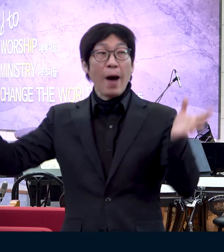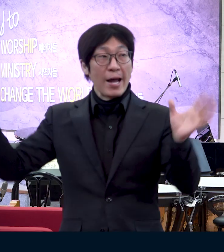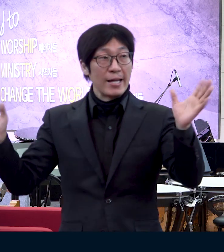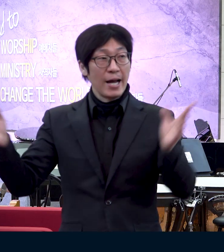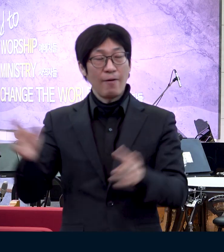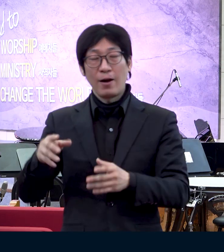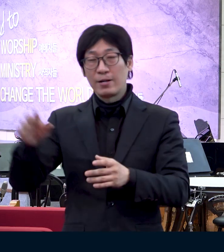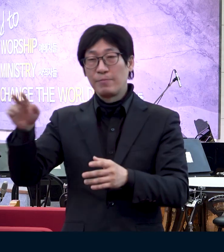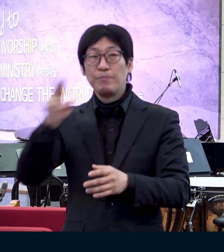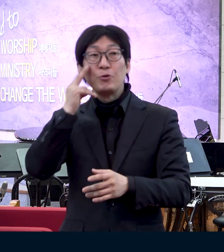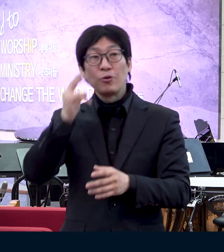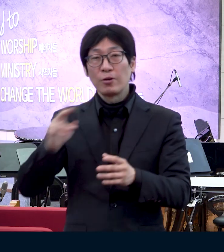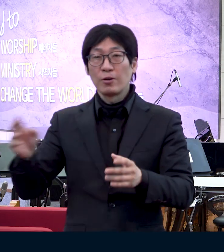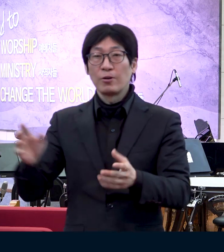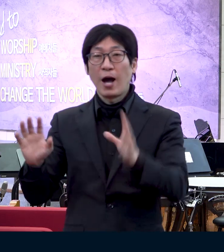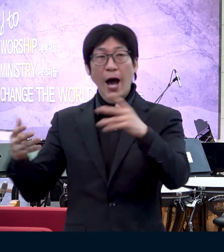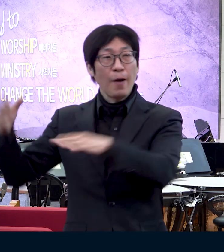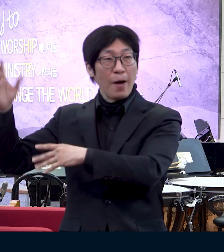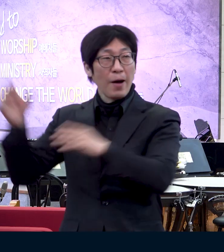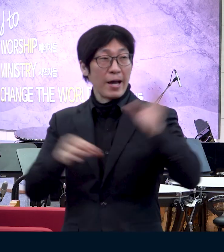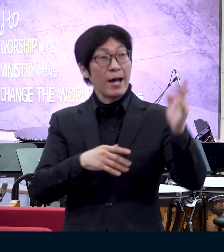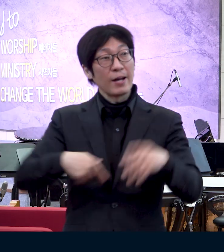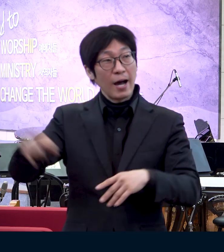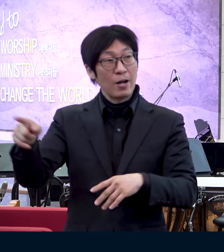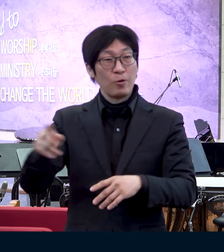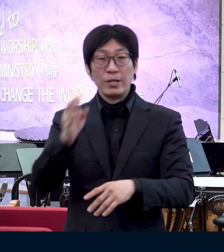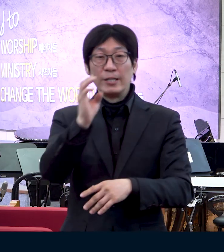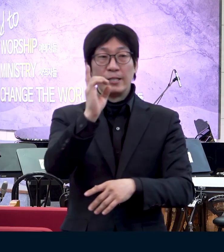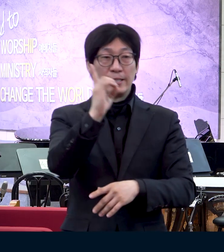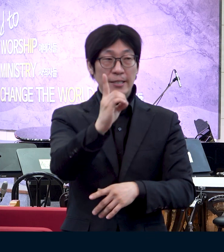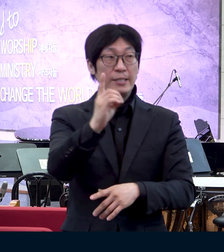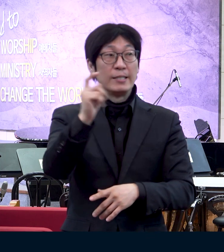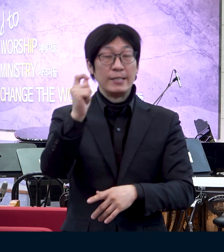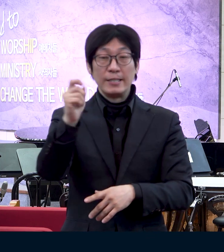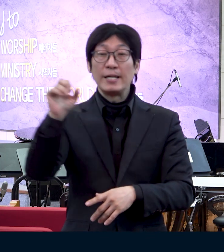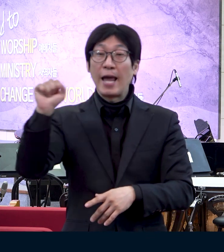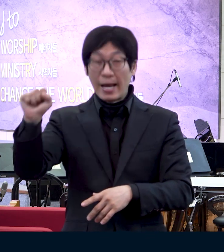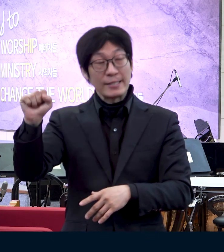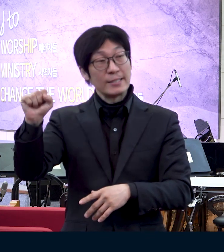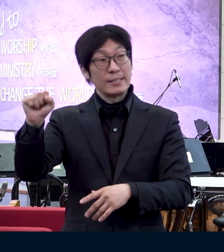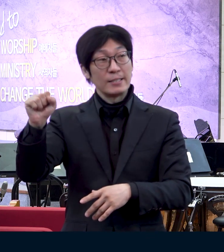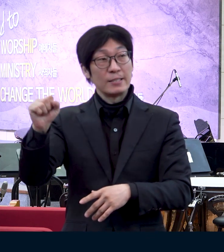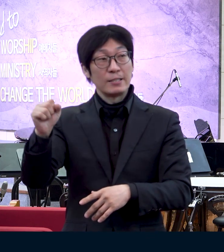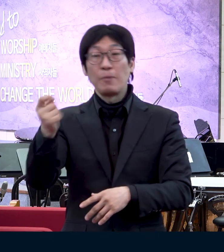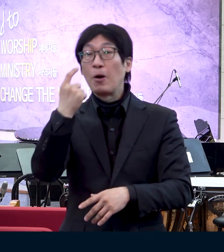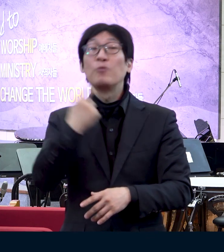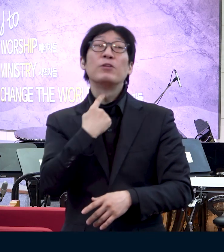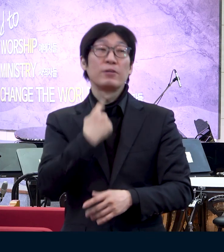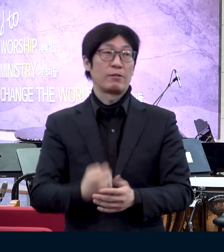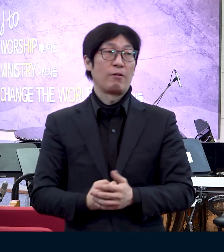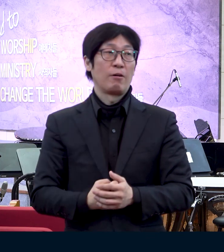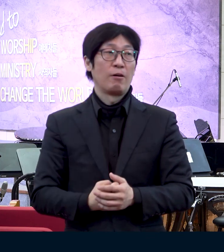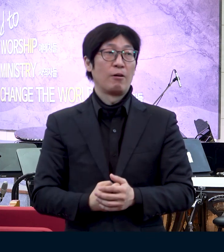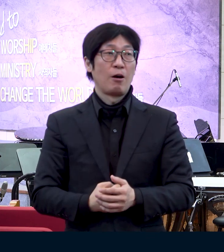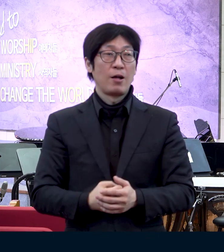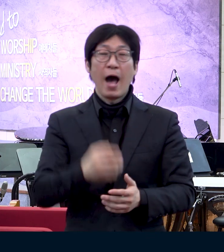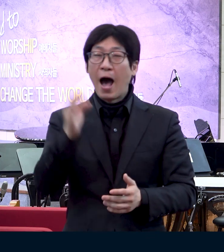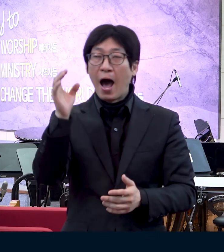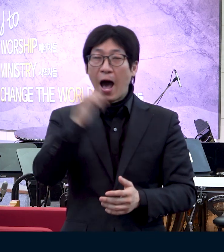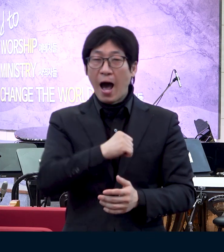그런데 그 2000년대 DTS를 받은 거는요, 저의 삶에서 정말 가장 중요한 모멘텀 중에